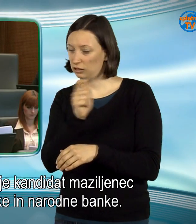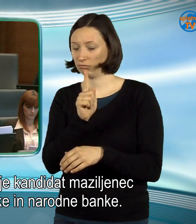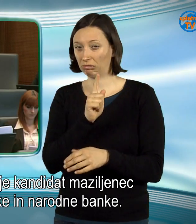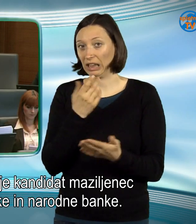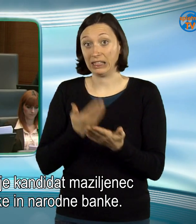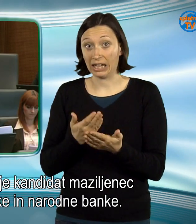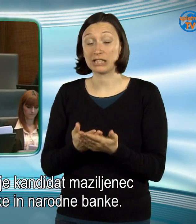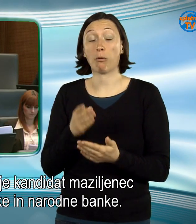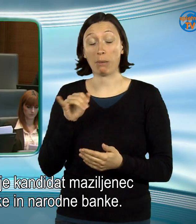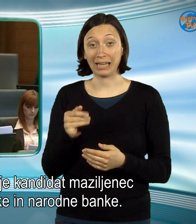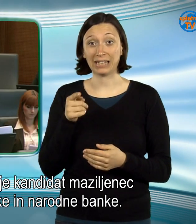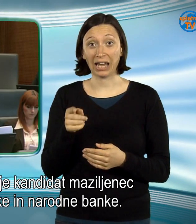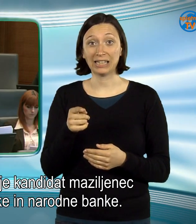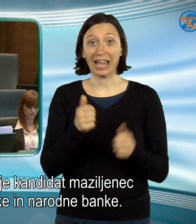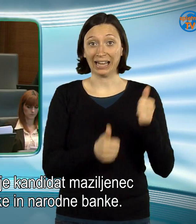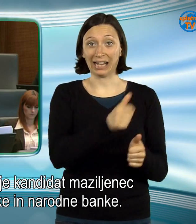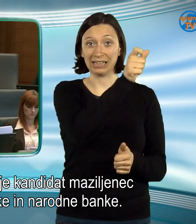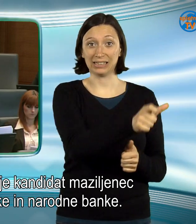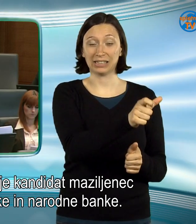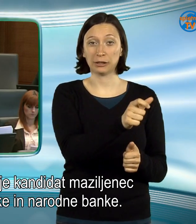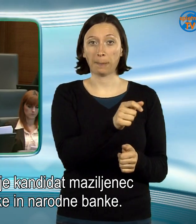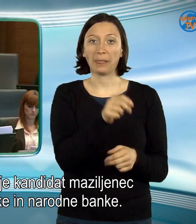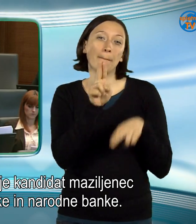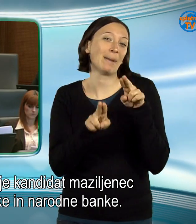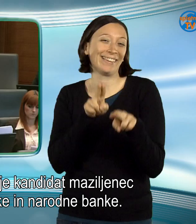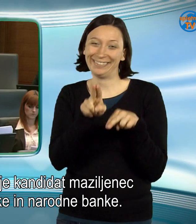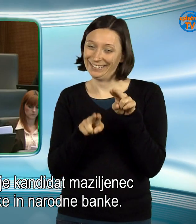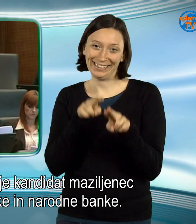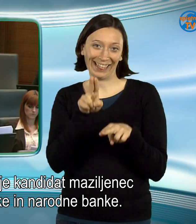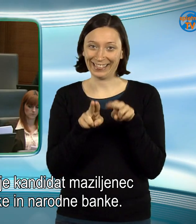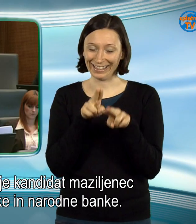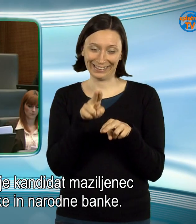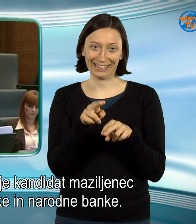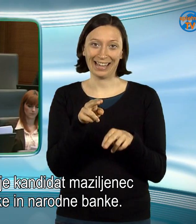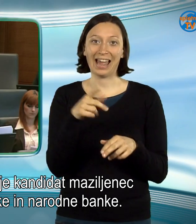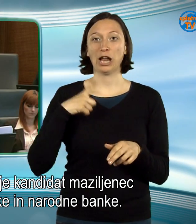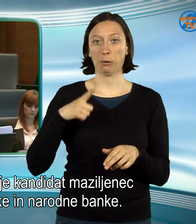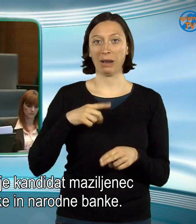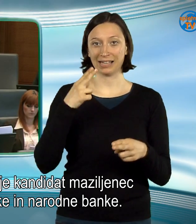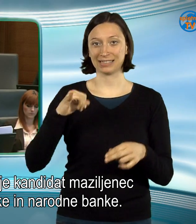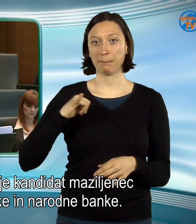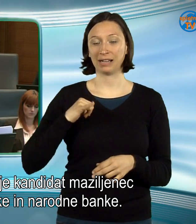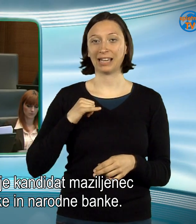je, da je kandidat maziljenec Ljubljanske banke in Narodne